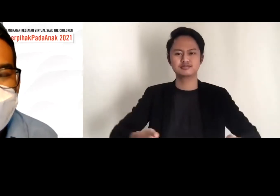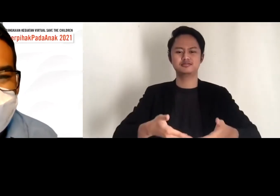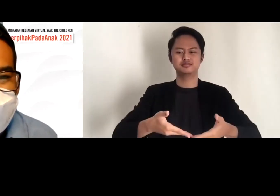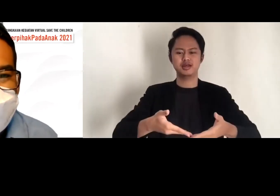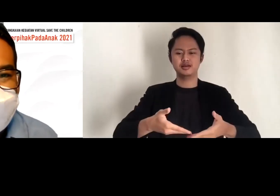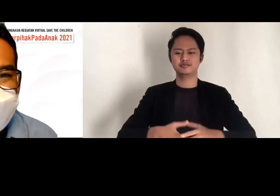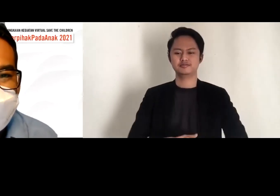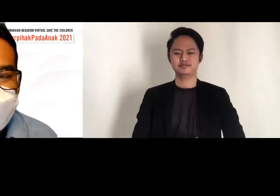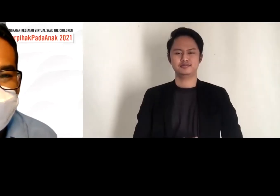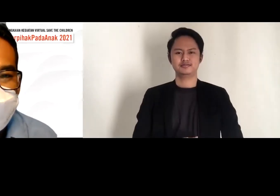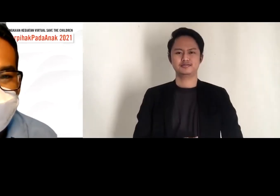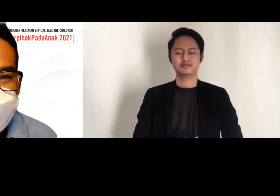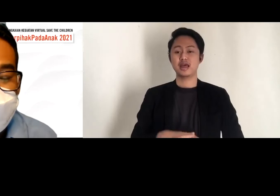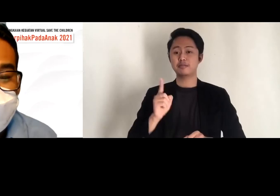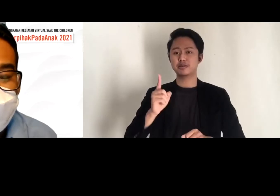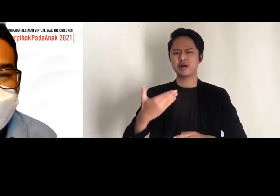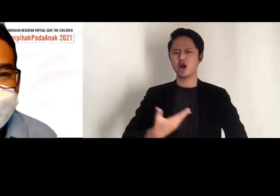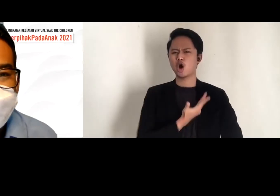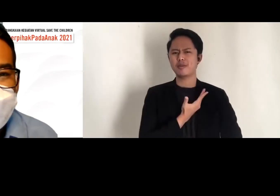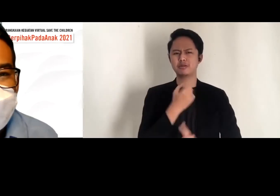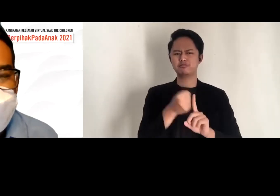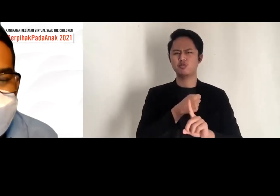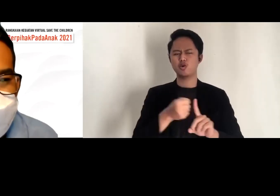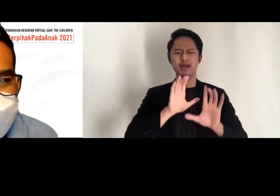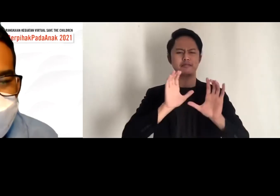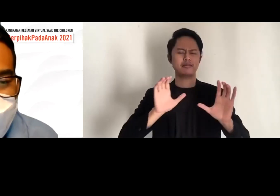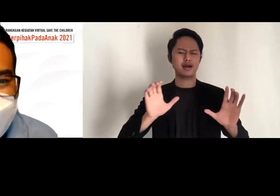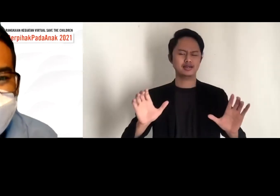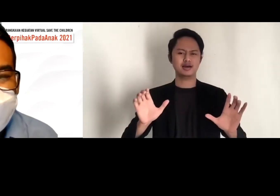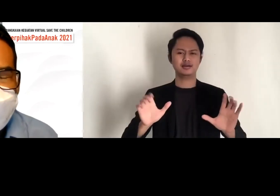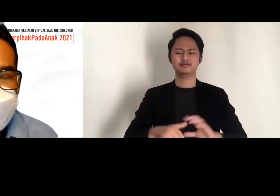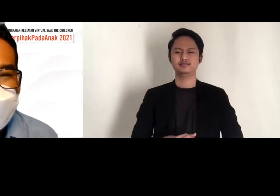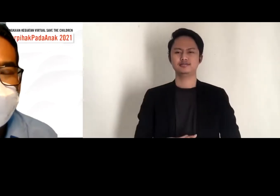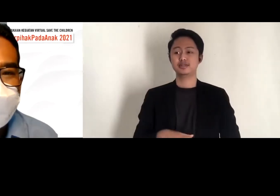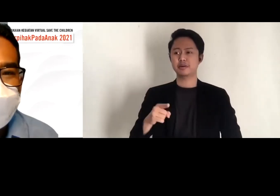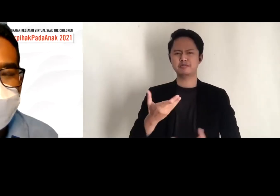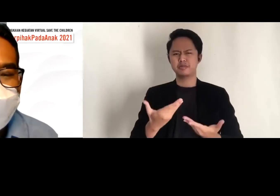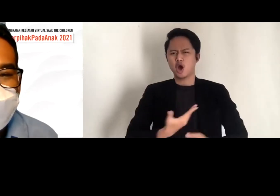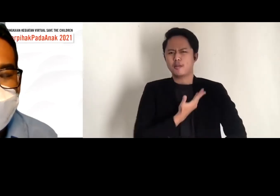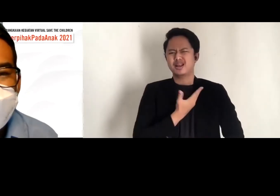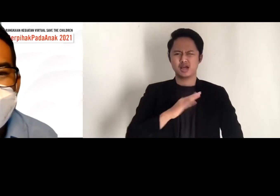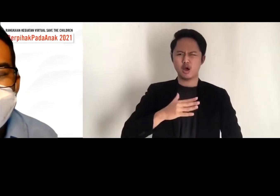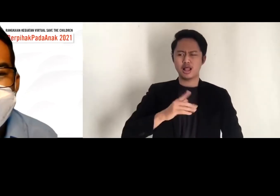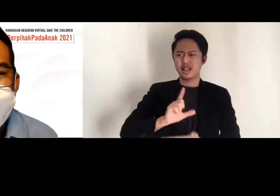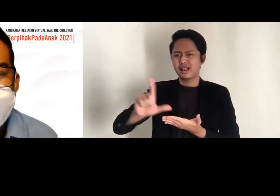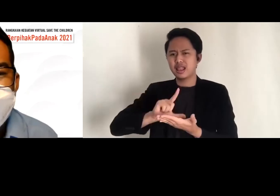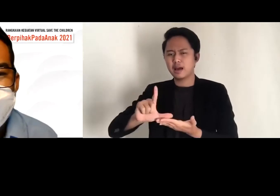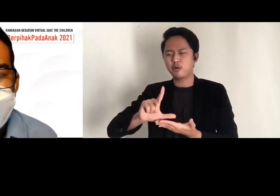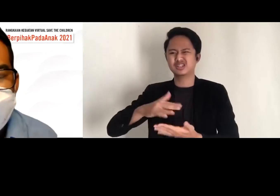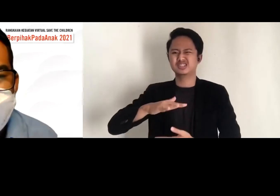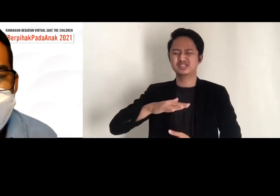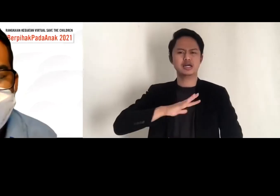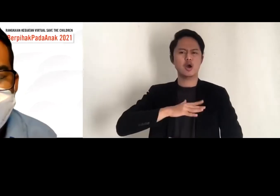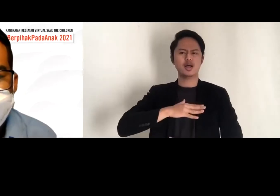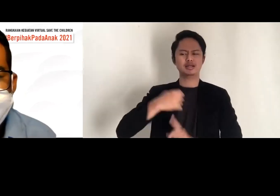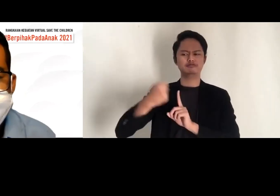Indonesia. Karena masih banyak korban-korban bullying yang khawatir ataupun takut untuk melaporkan apa yang menimpa mereka.